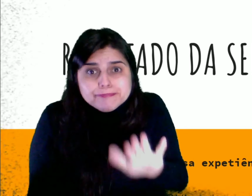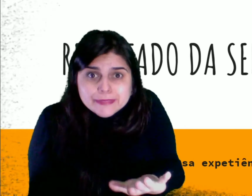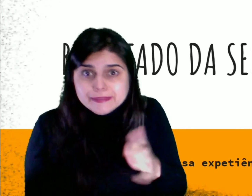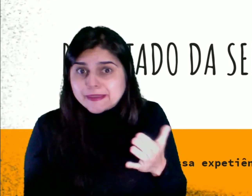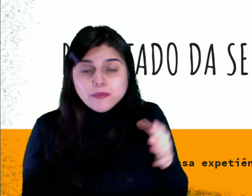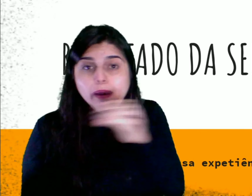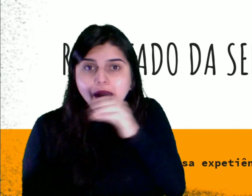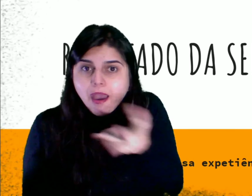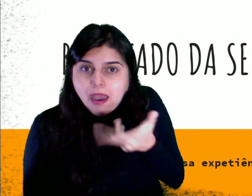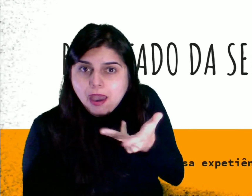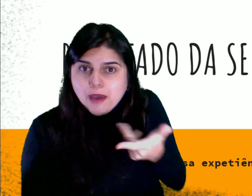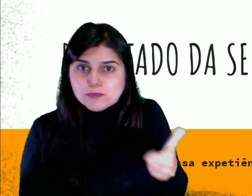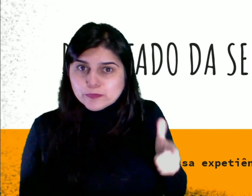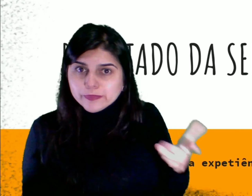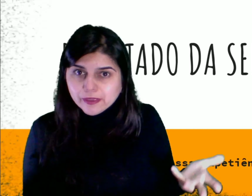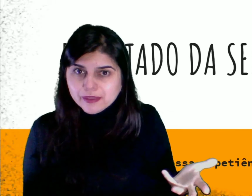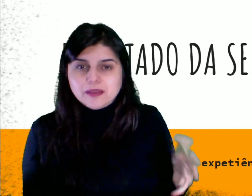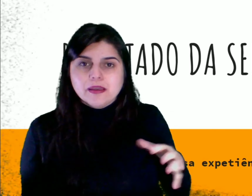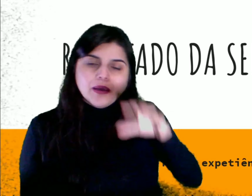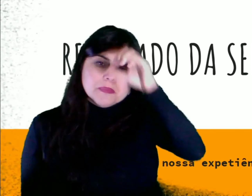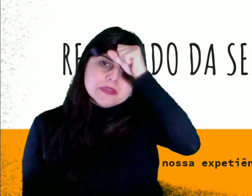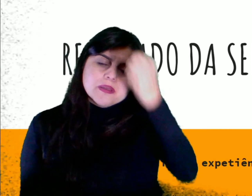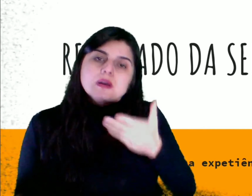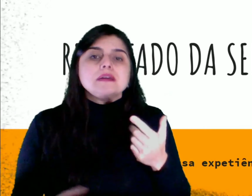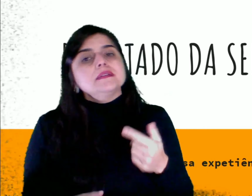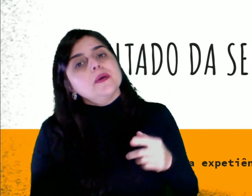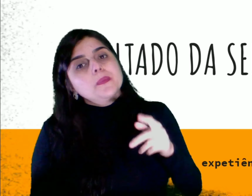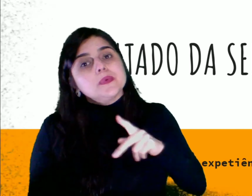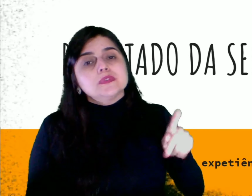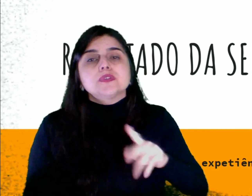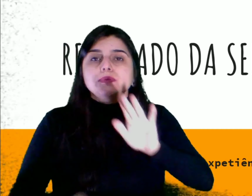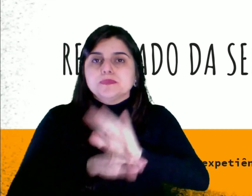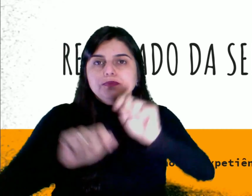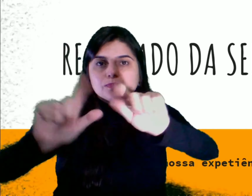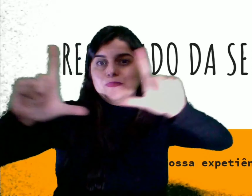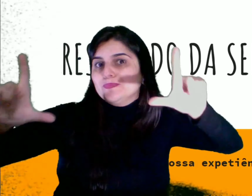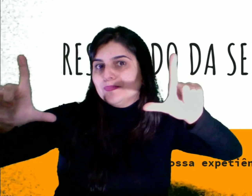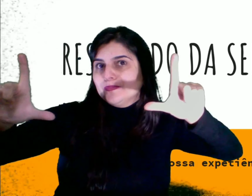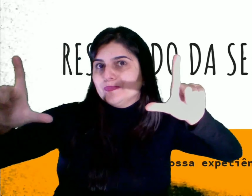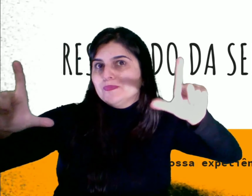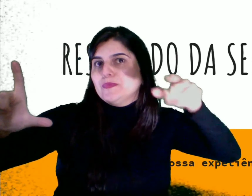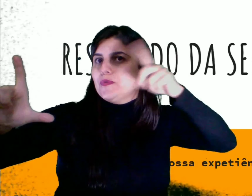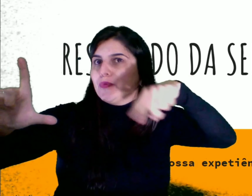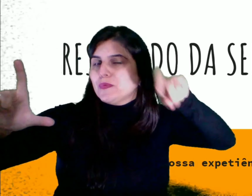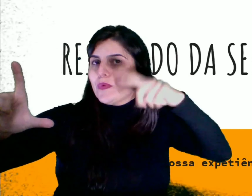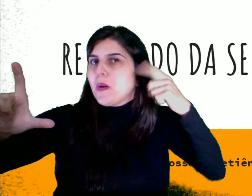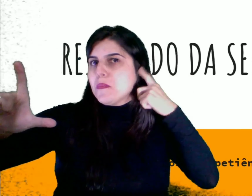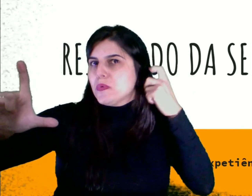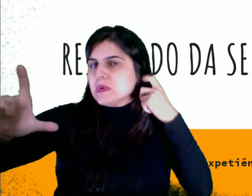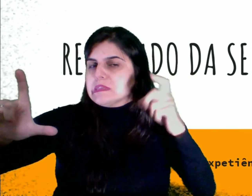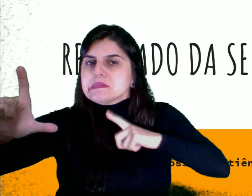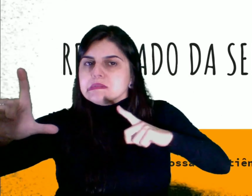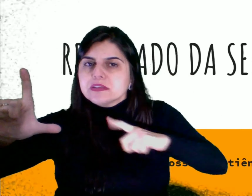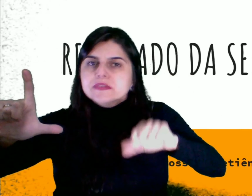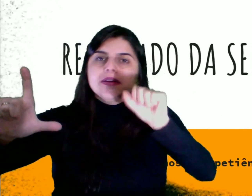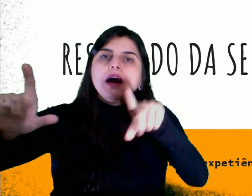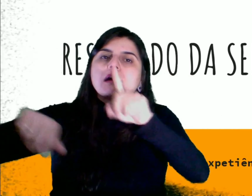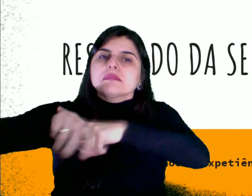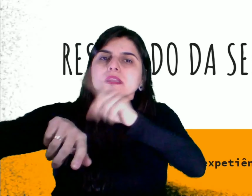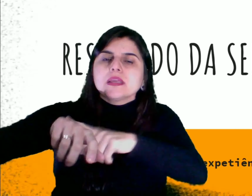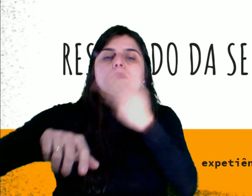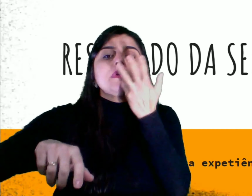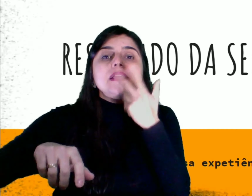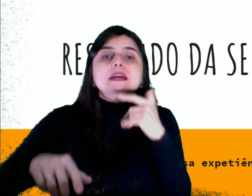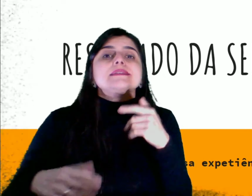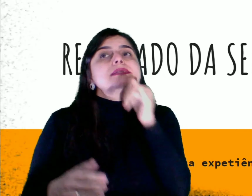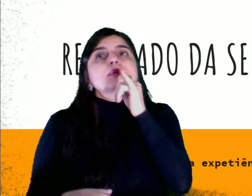davam um tempo para a criança registrar e ficava esperando. O tempo da criança acontecia durante a aula. Não precisava